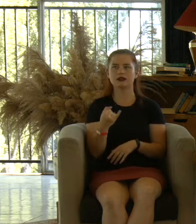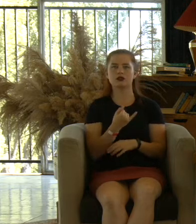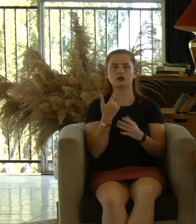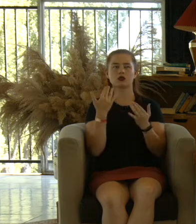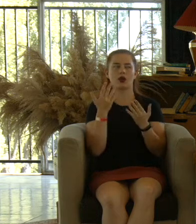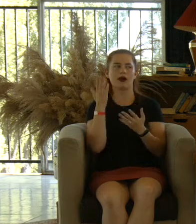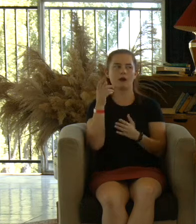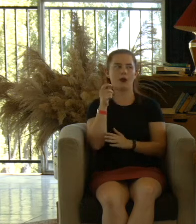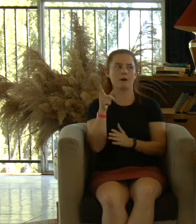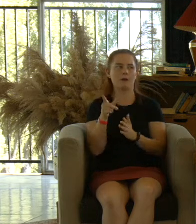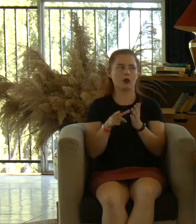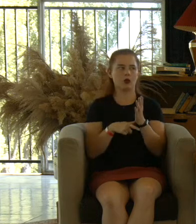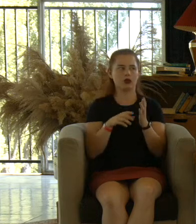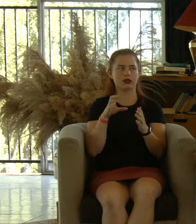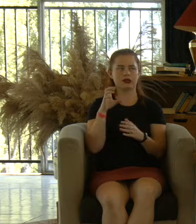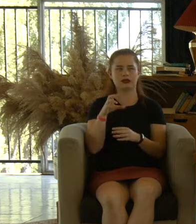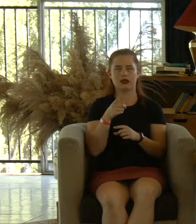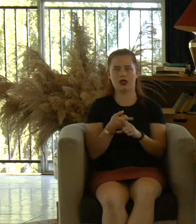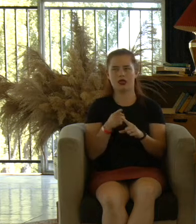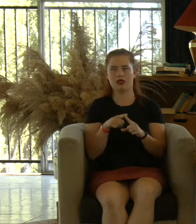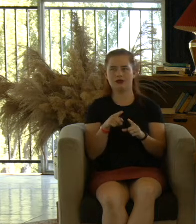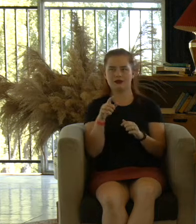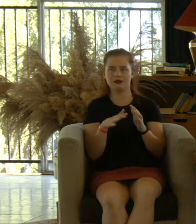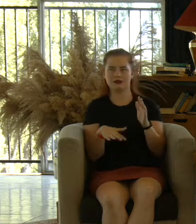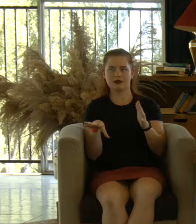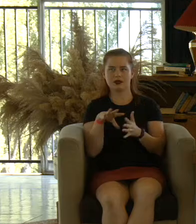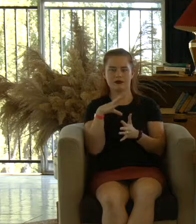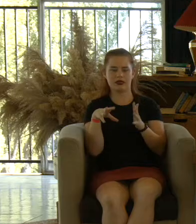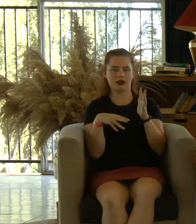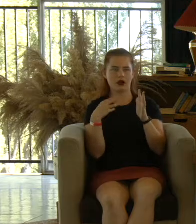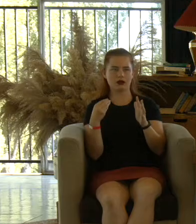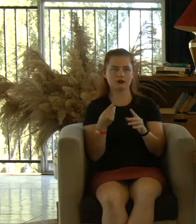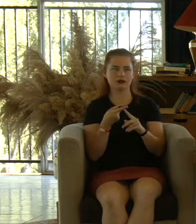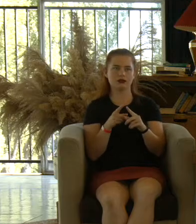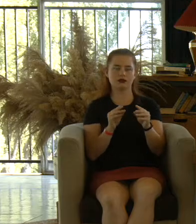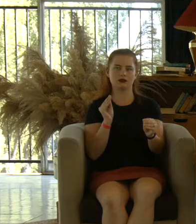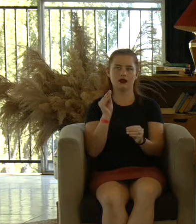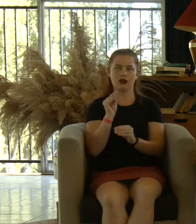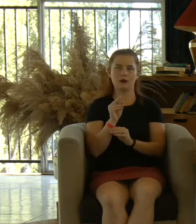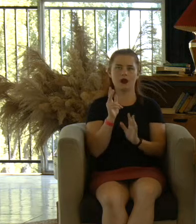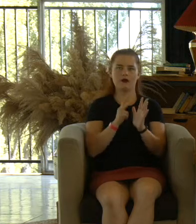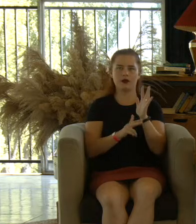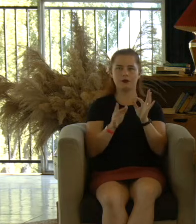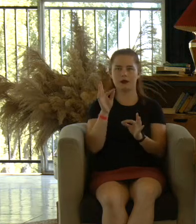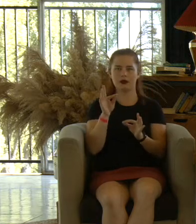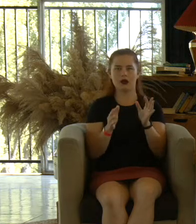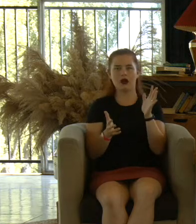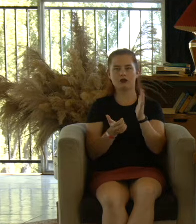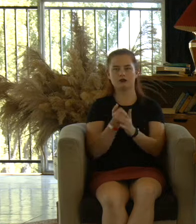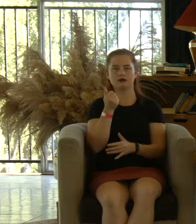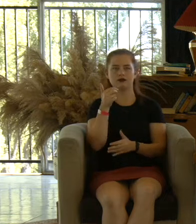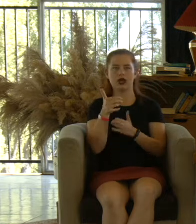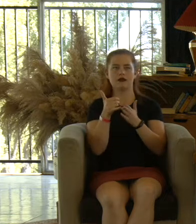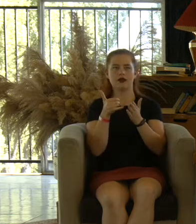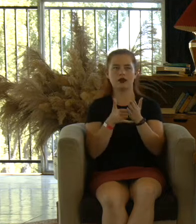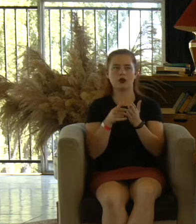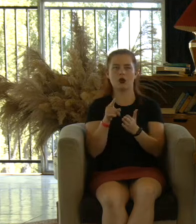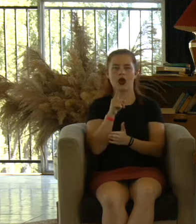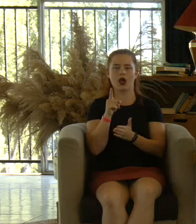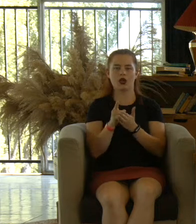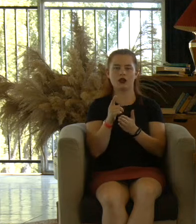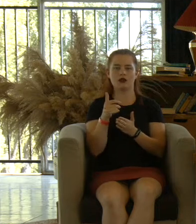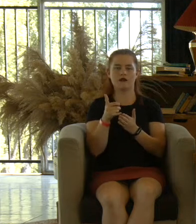с определенного количества гектаров. И с помощью различных добавок из этих 80% гнили получилось вино. Конечно же, это